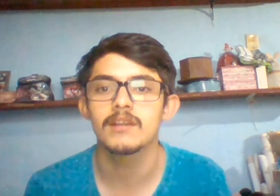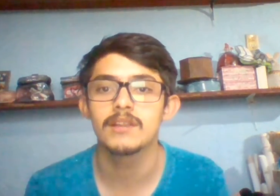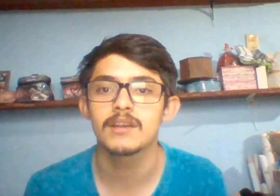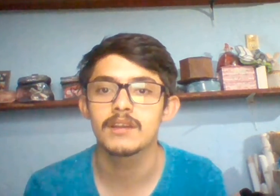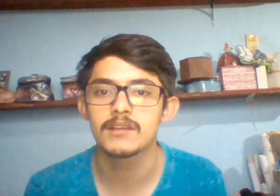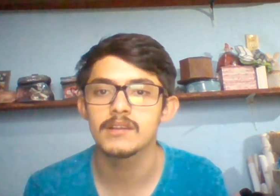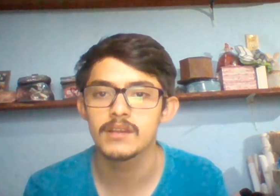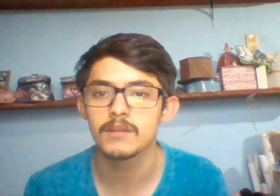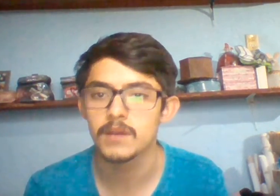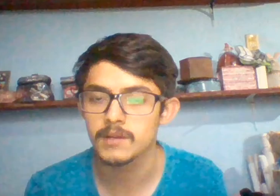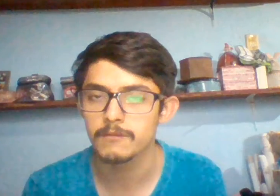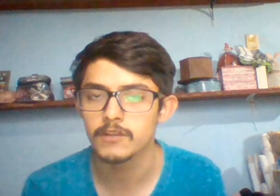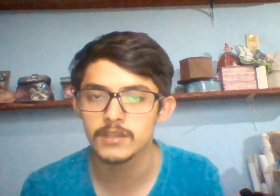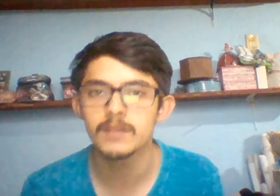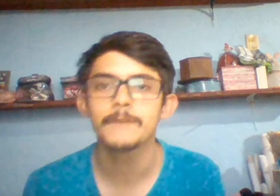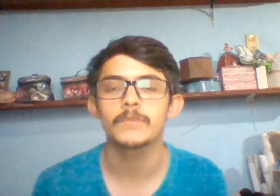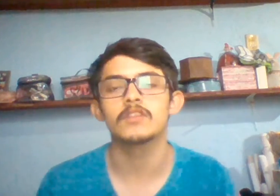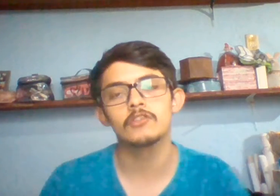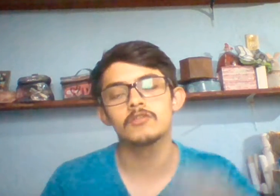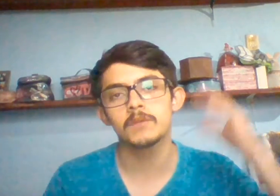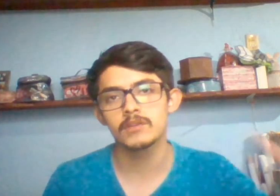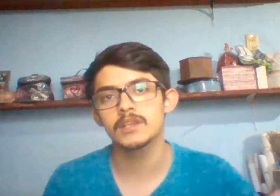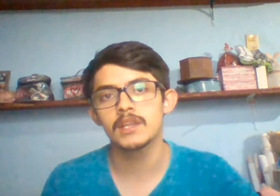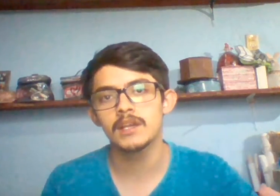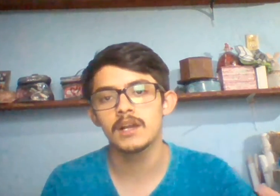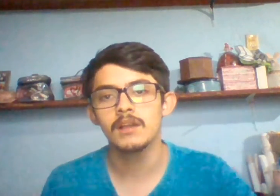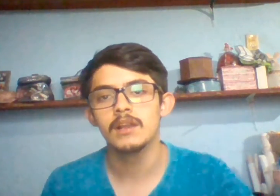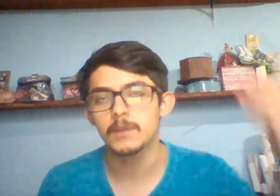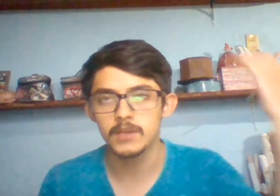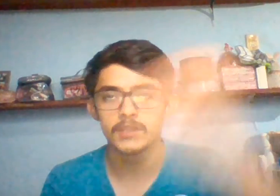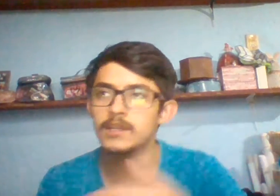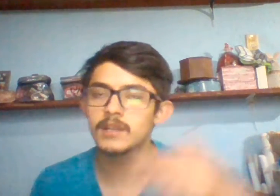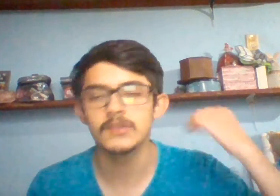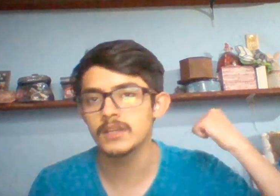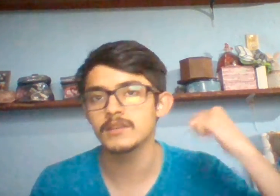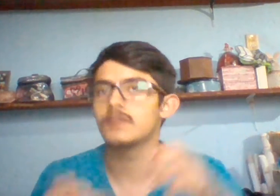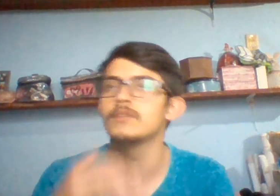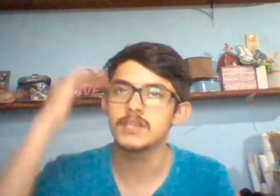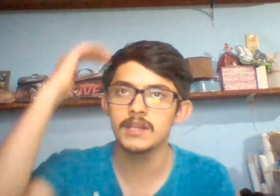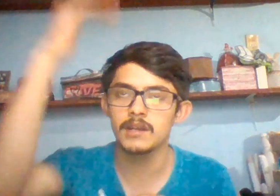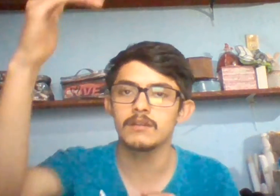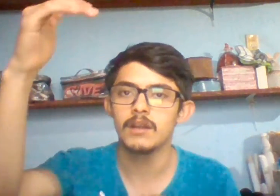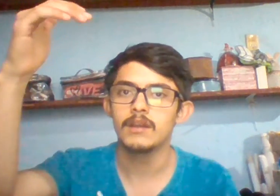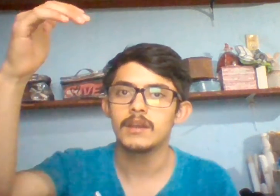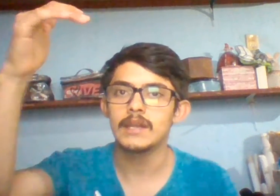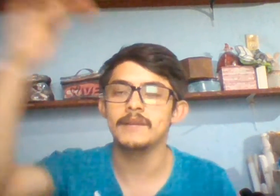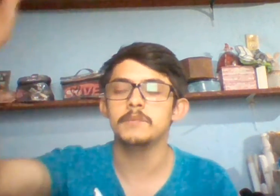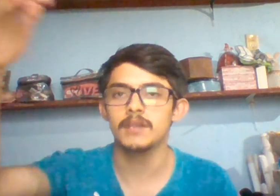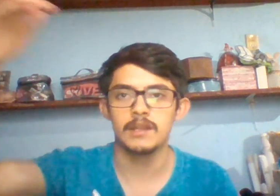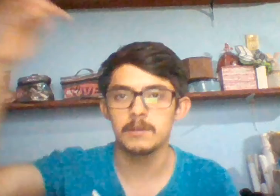salida que ejerce el eje de baja velocidad. Entonces uno va conectada a la velocidad alta, o sea, hasta donde llega el límite de la